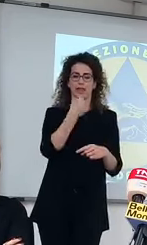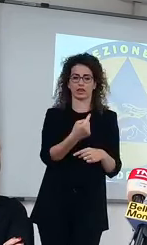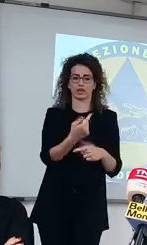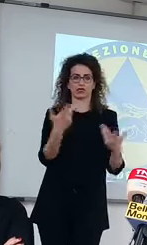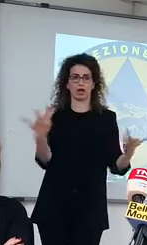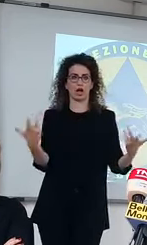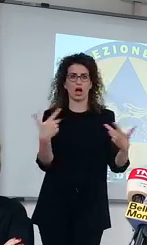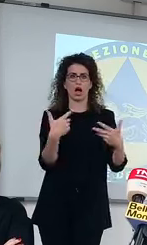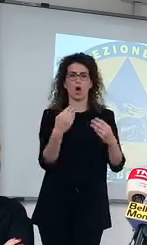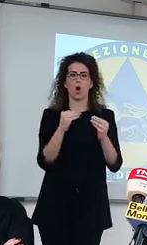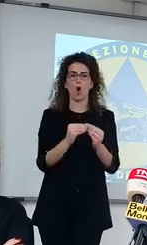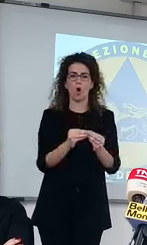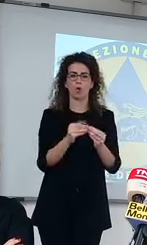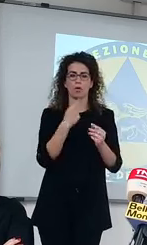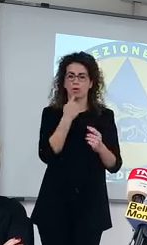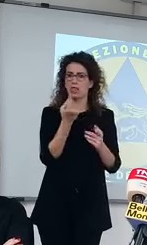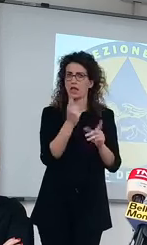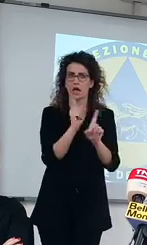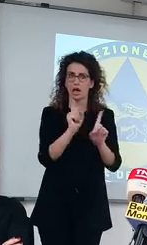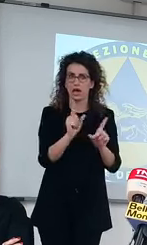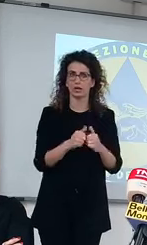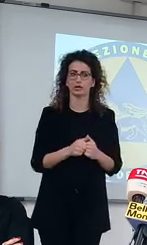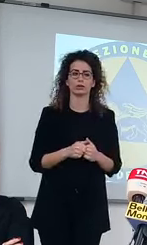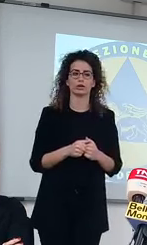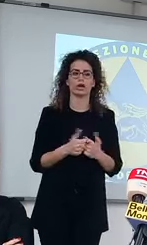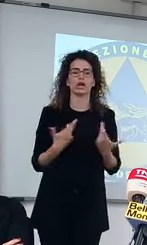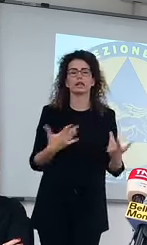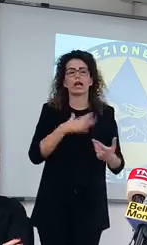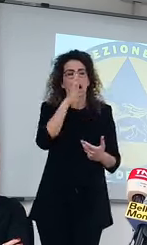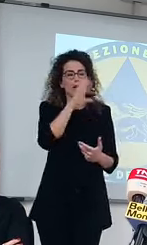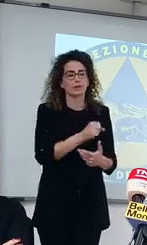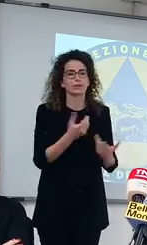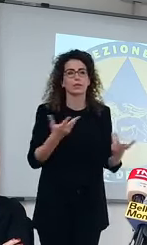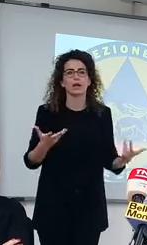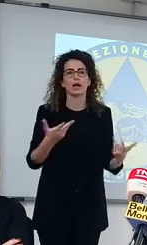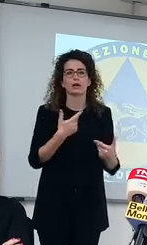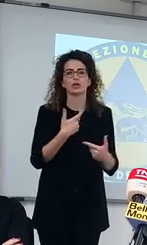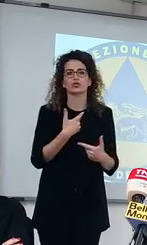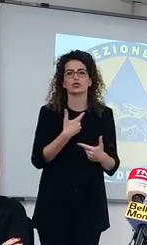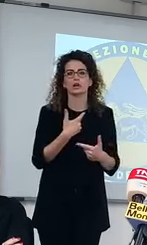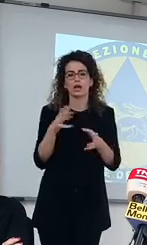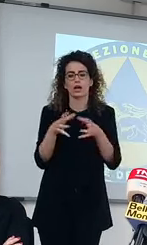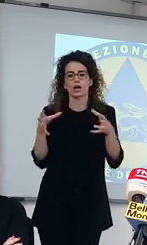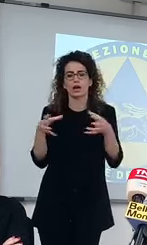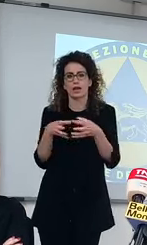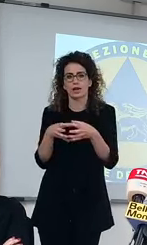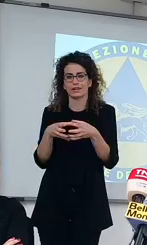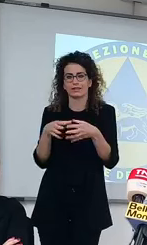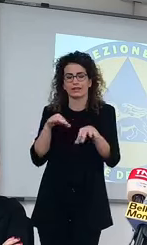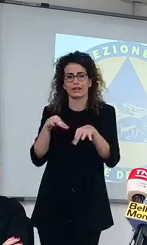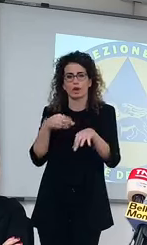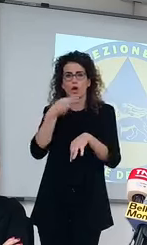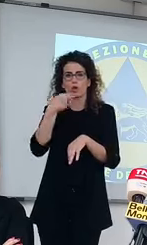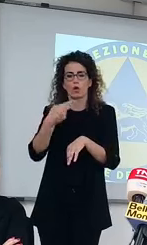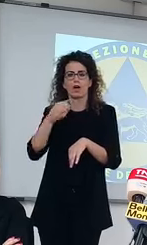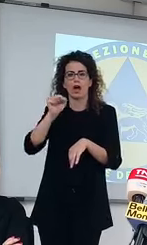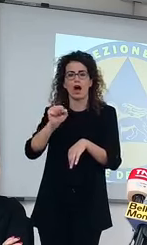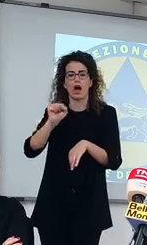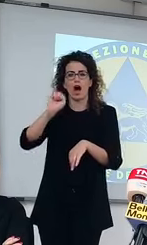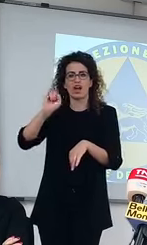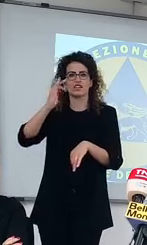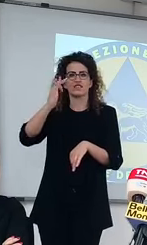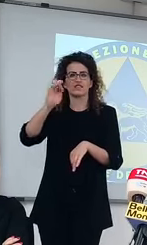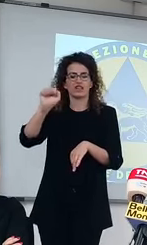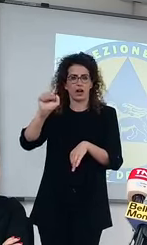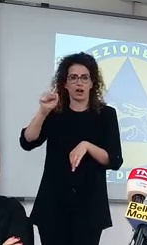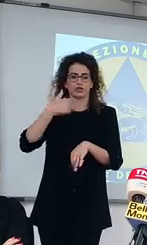come, noi non abbiamo mai detto, cioè, sì, ho capito, ma noi abbiamo un ente regolatore nazionale, si chiama AIFA, abbiamo